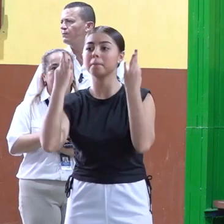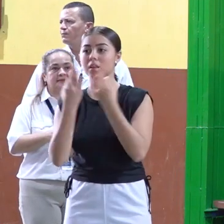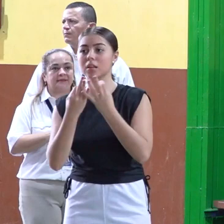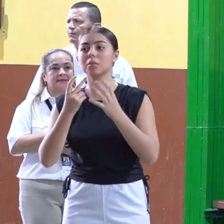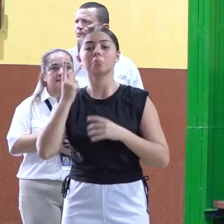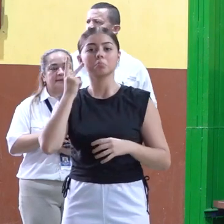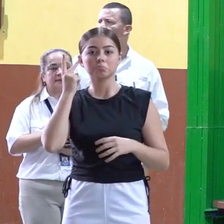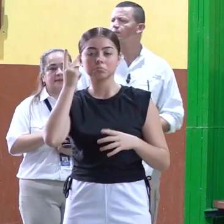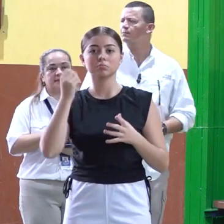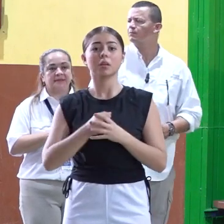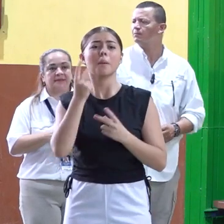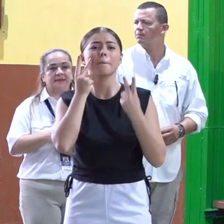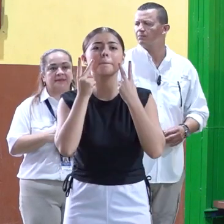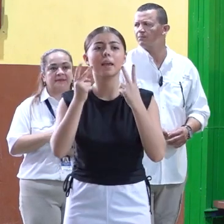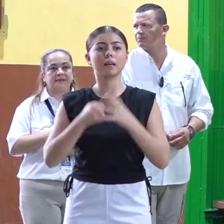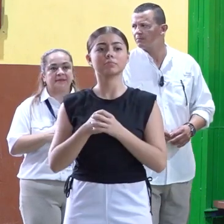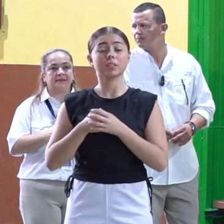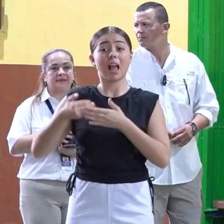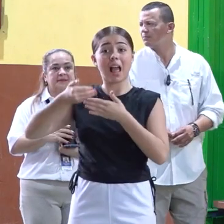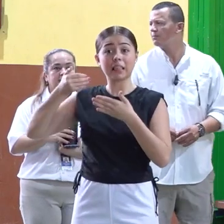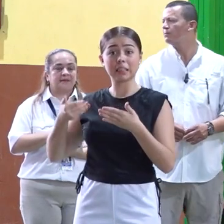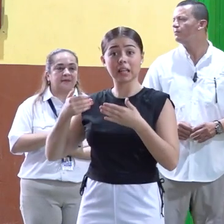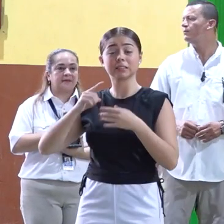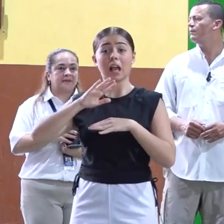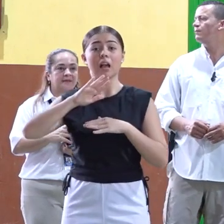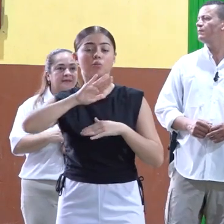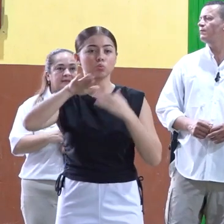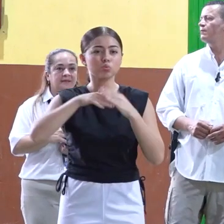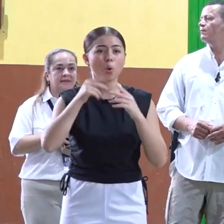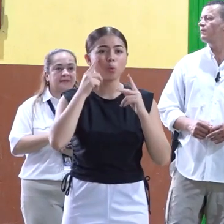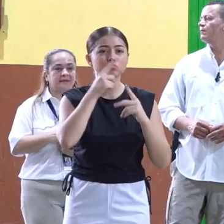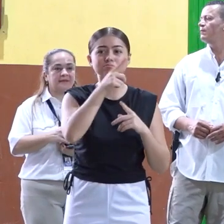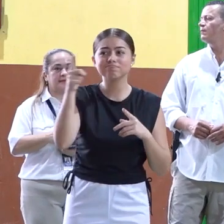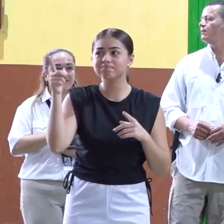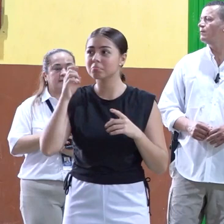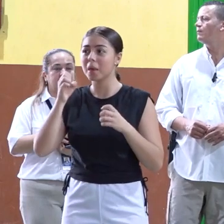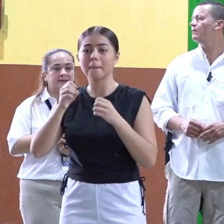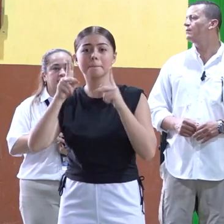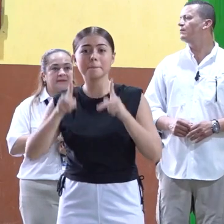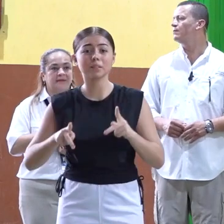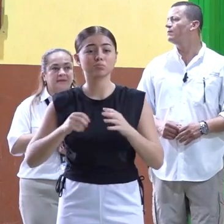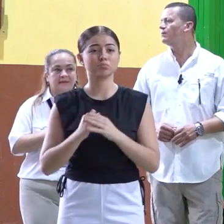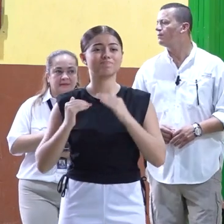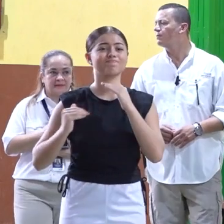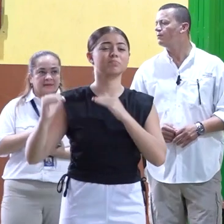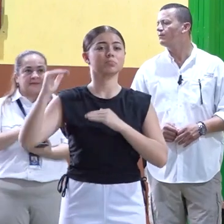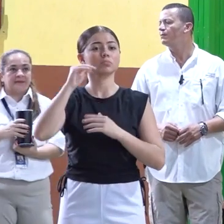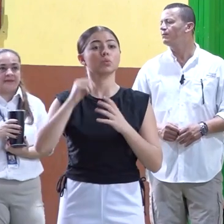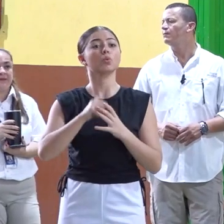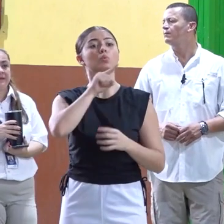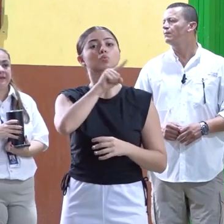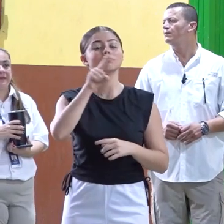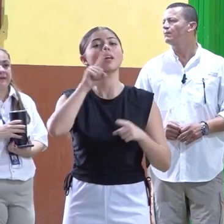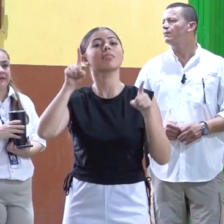colegio, vean, detrás de cada logro que ustedes vean a estos muchachos alcanzar,